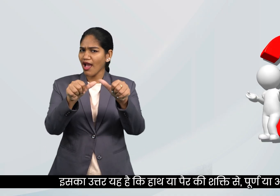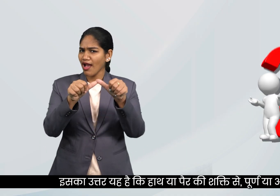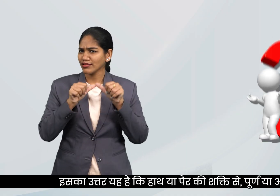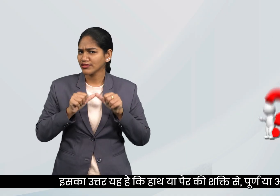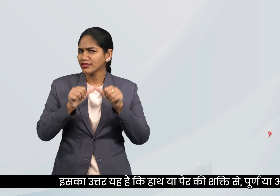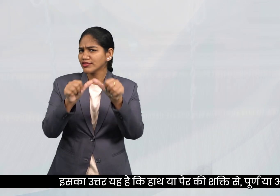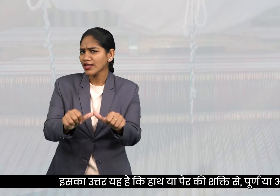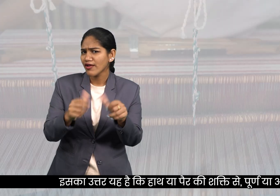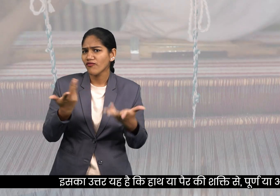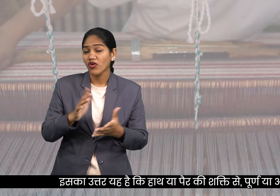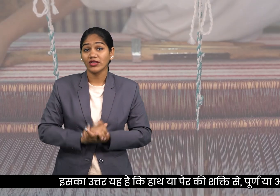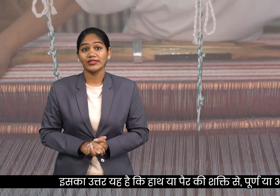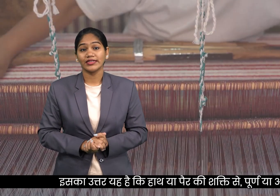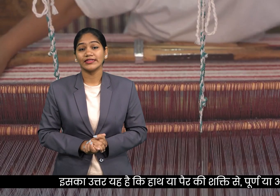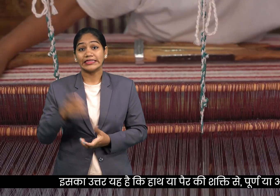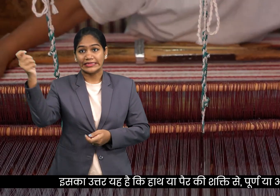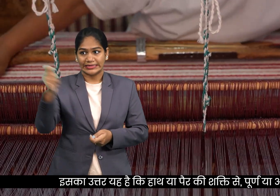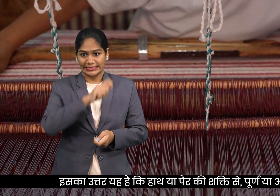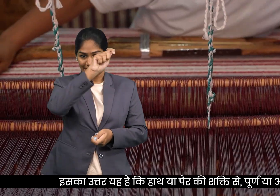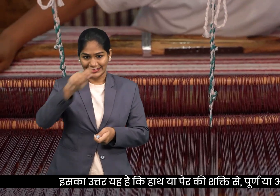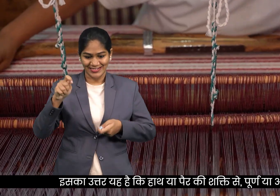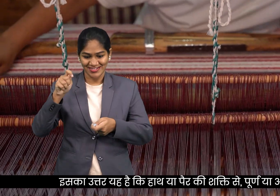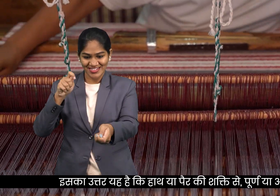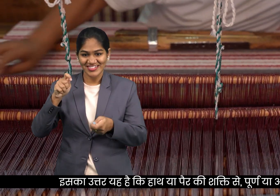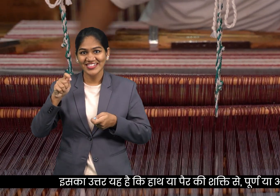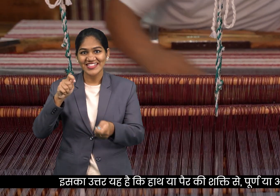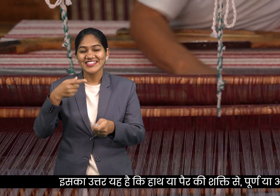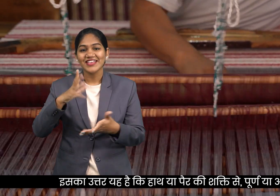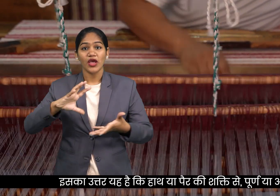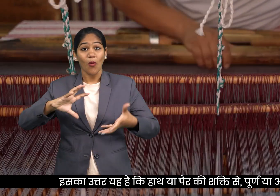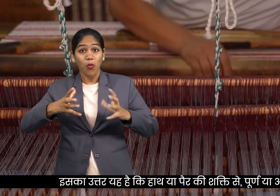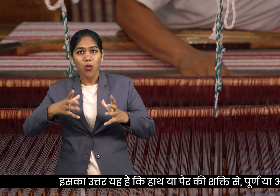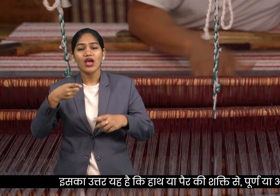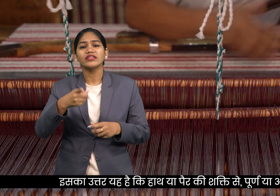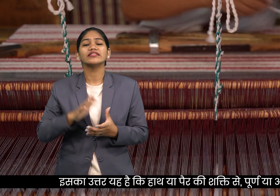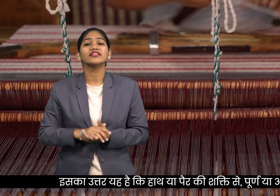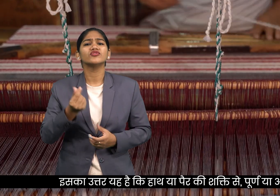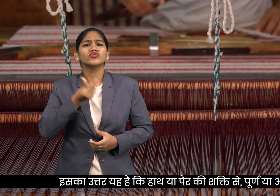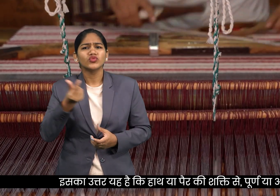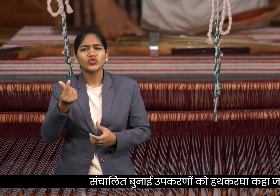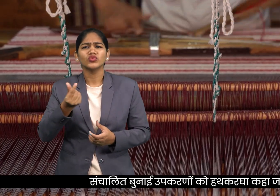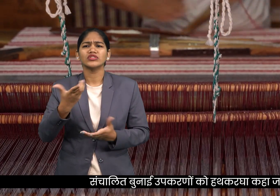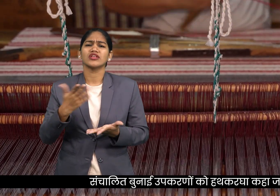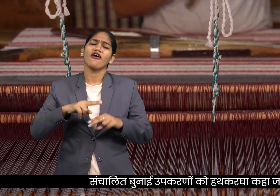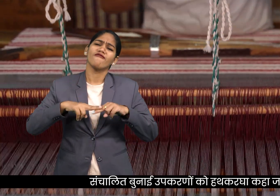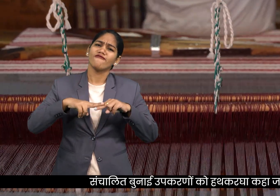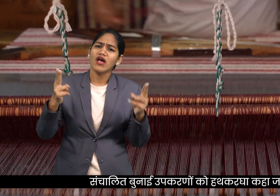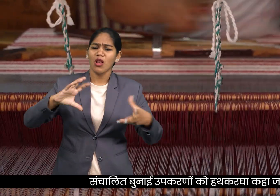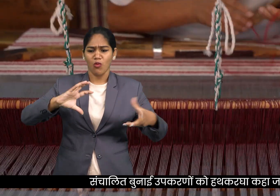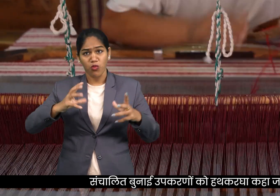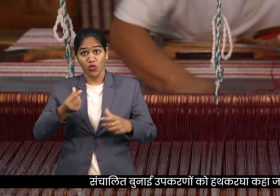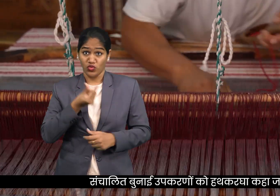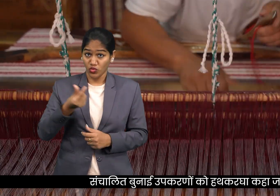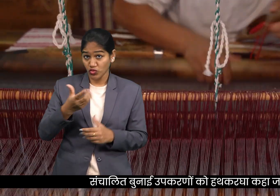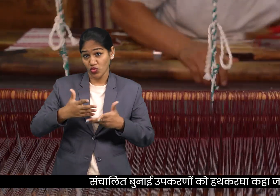इसका उत्तर ये है कि हाथ या पैर की शक्ति से पूर्ण या आंशिक रूप से संचालित